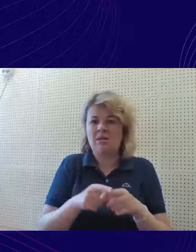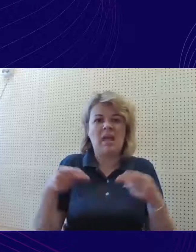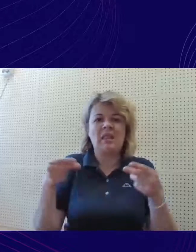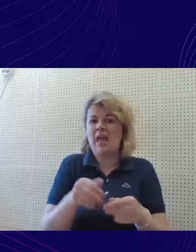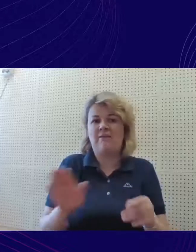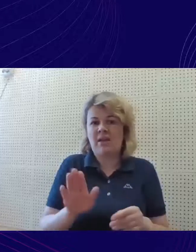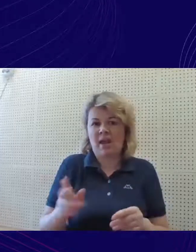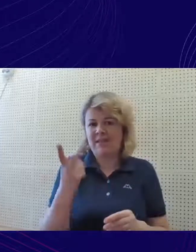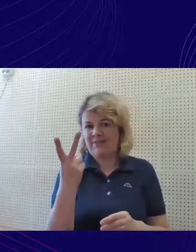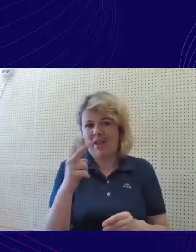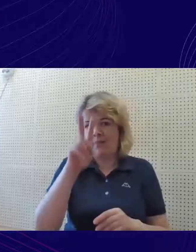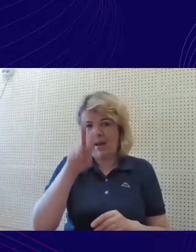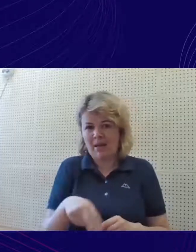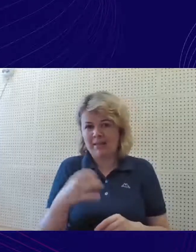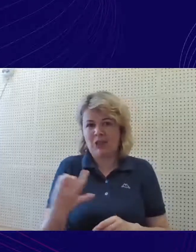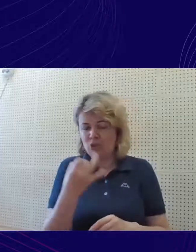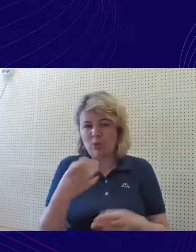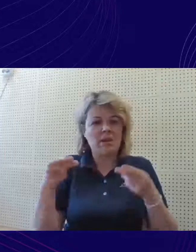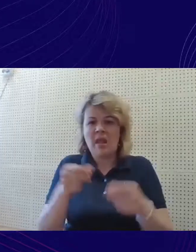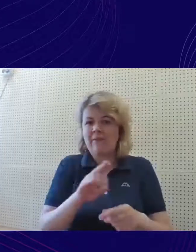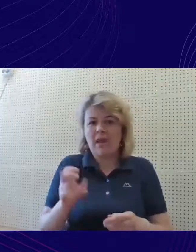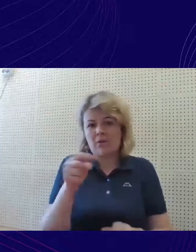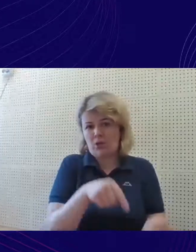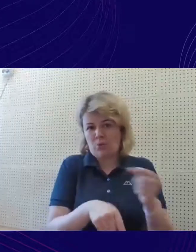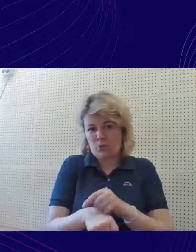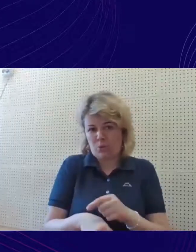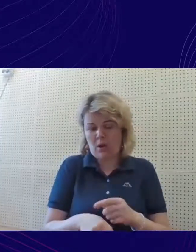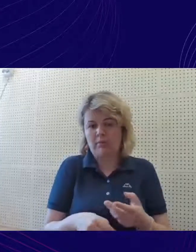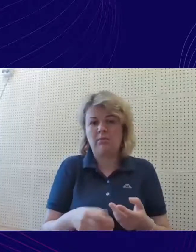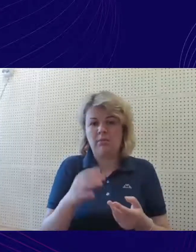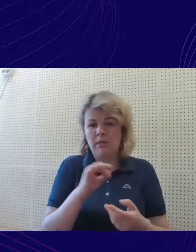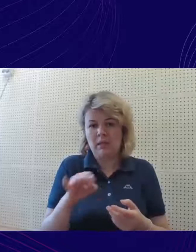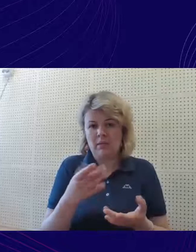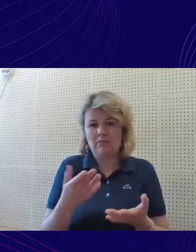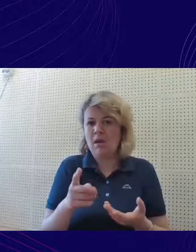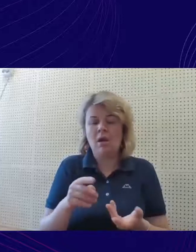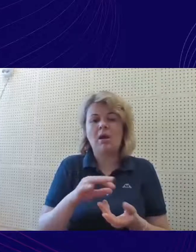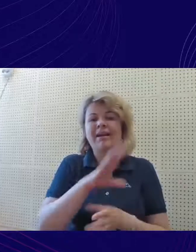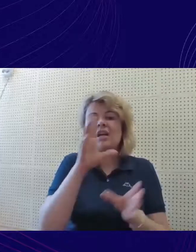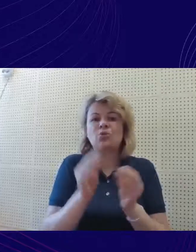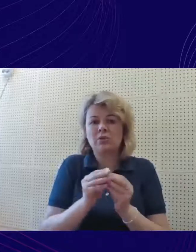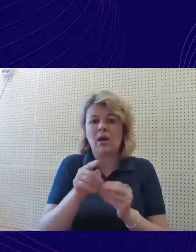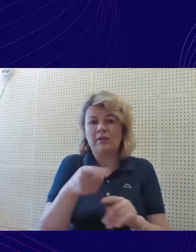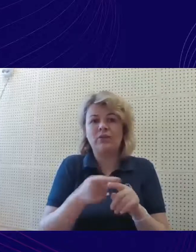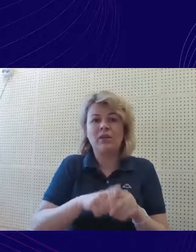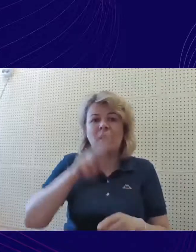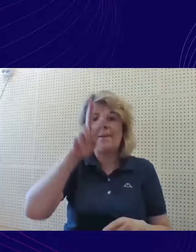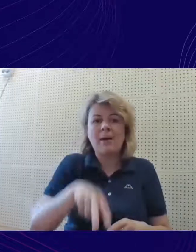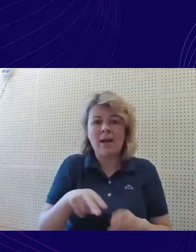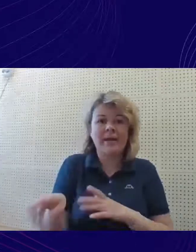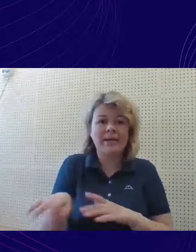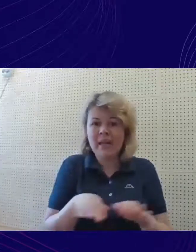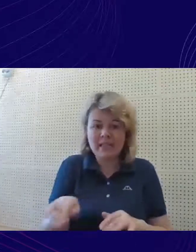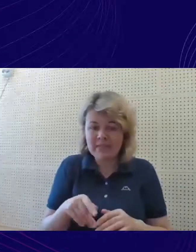никак. А нельзя параллелить действия, результат которого никак не коррелируется с